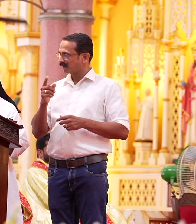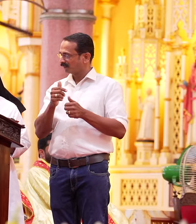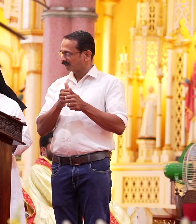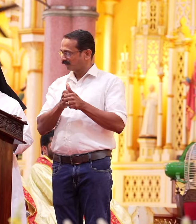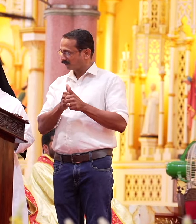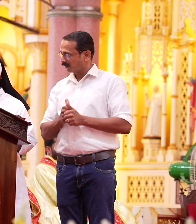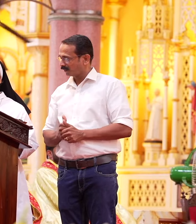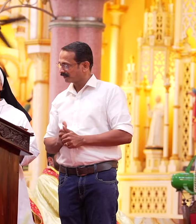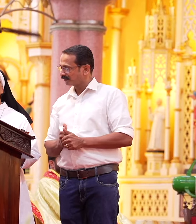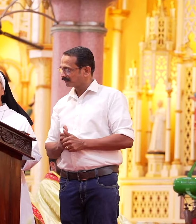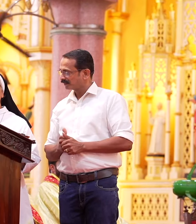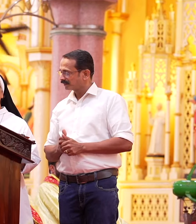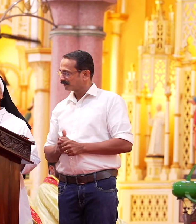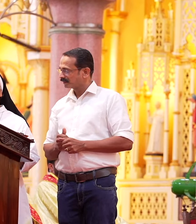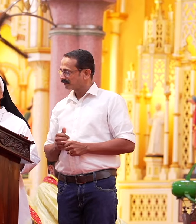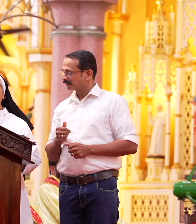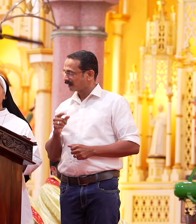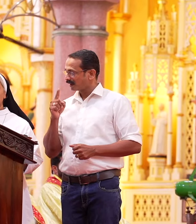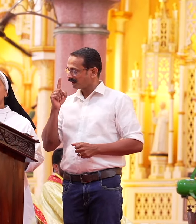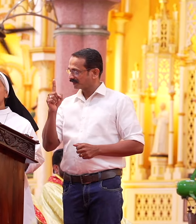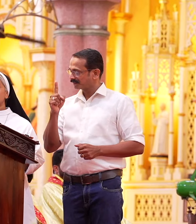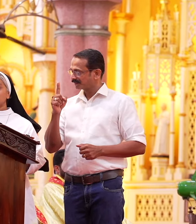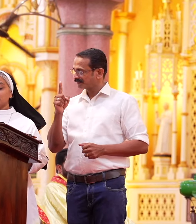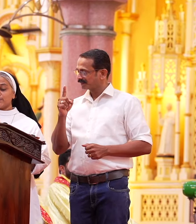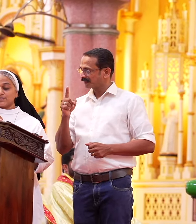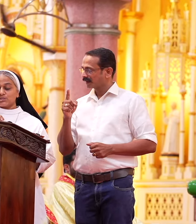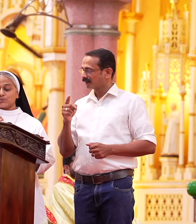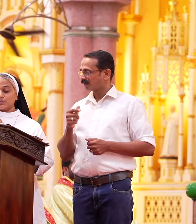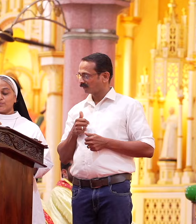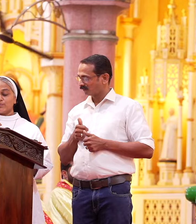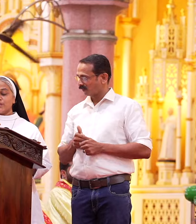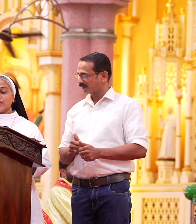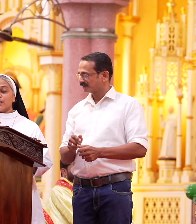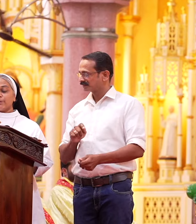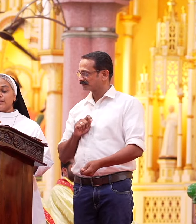പുത്രനായിരുന്നിട്ടും തൻ്റെ സഹനങ്ങളിലൂടെ അവൻ അനുസരണം അഭ്യസിച്ചു.